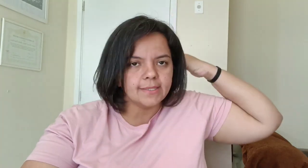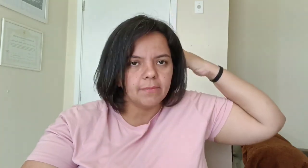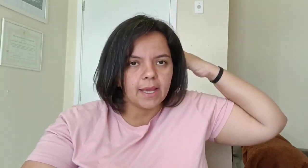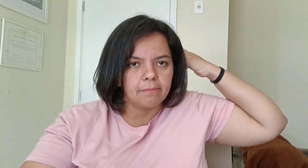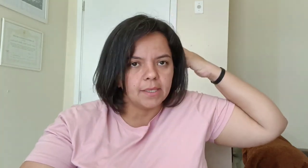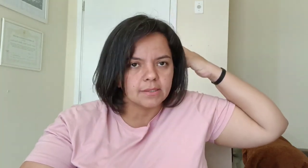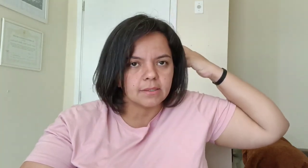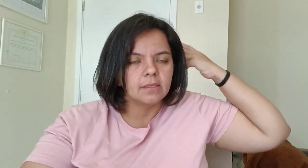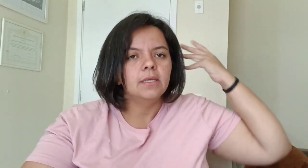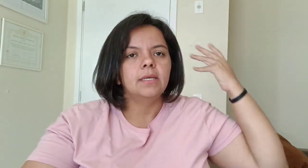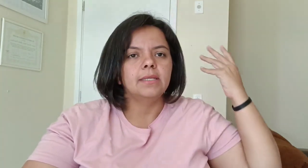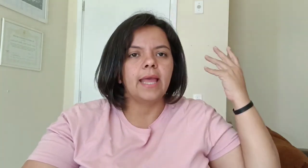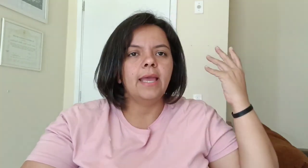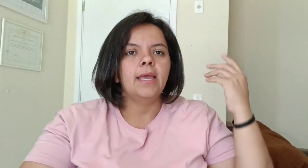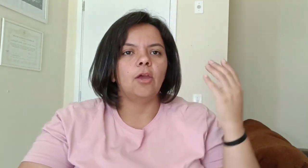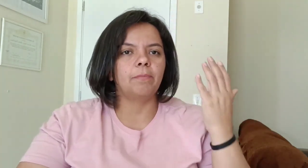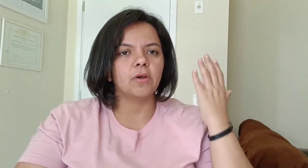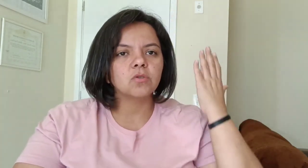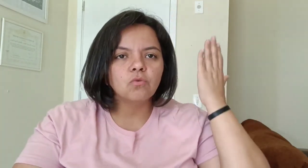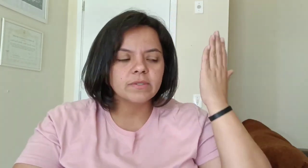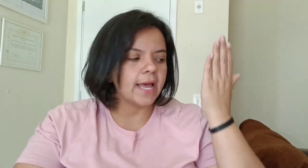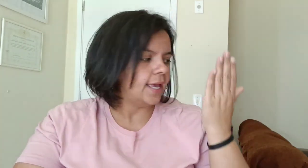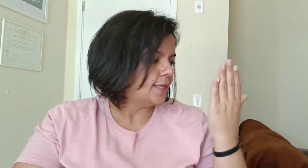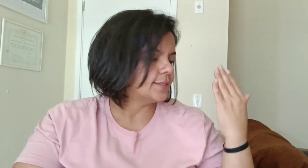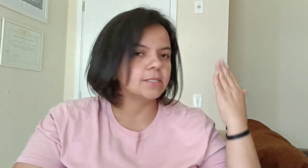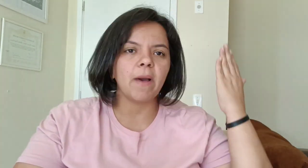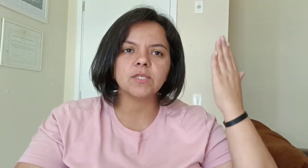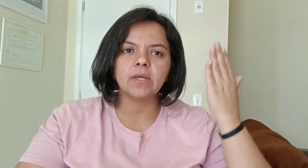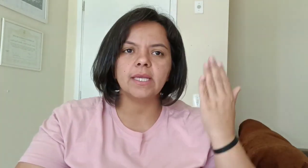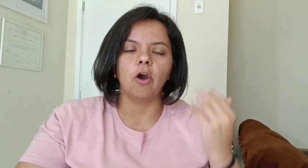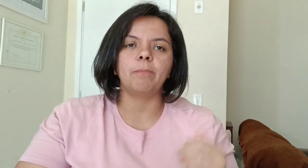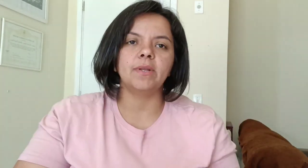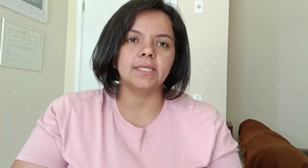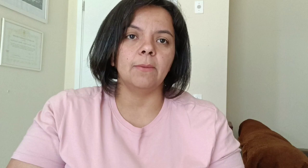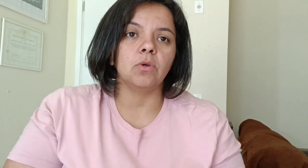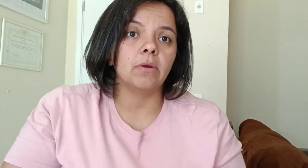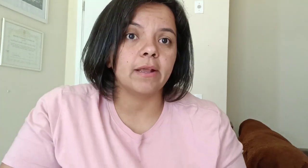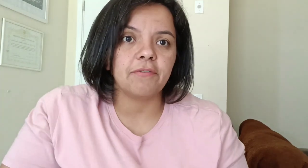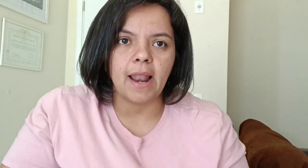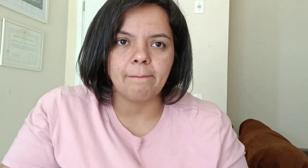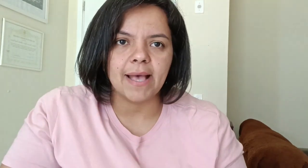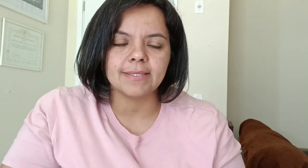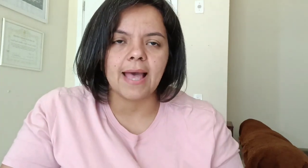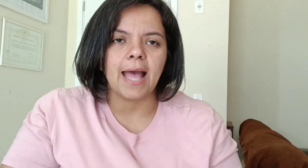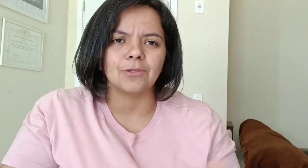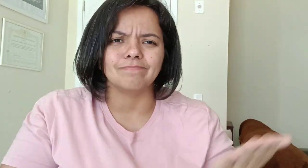da minha cabeça, né? Eu posso usar esse espaço aqui, ó. Por exemplo, quando eu quero falar passado.